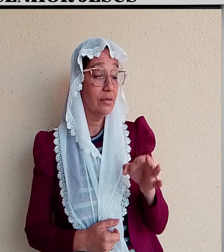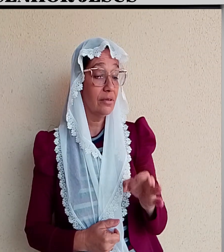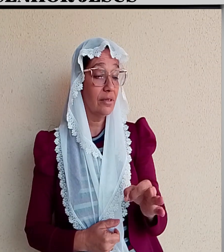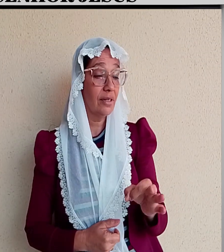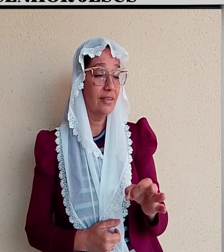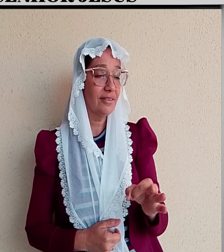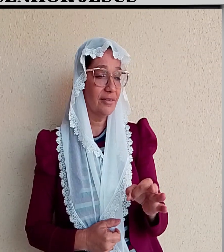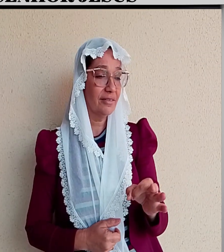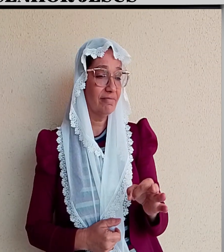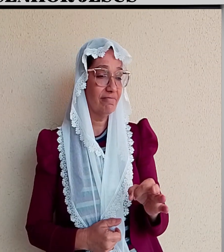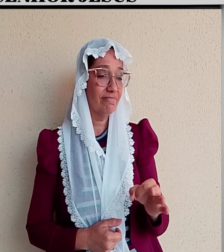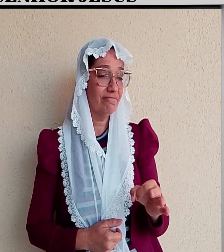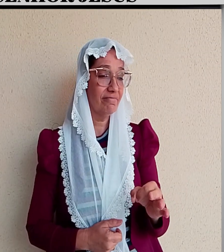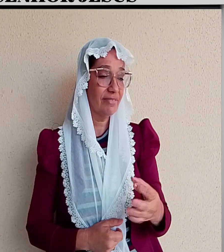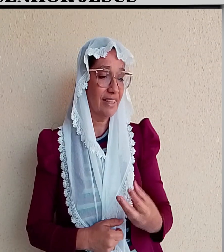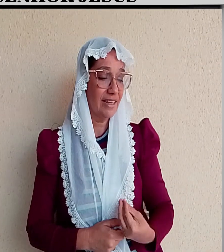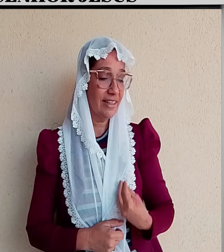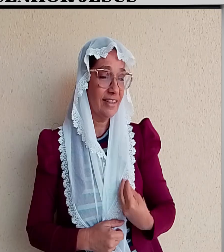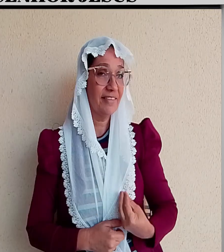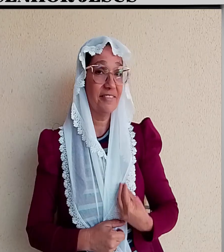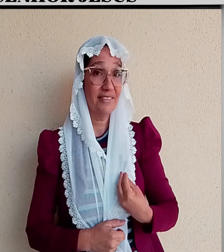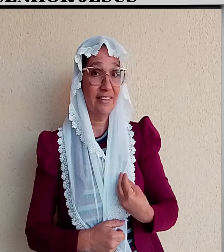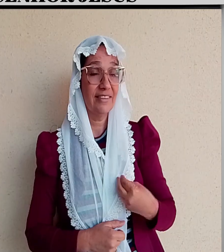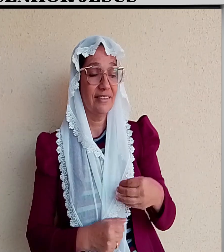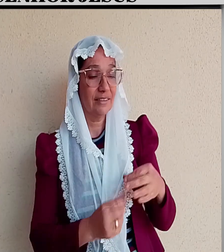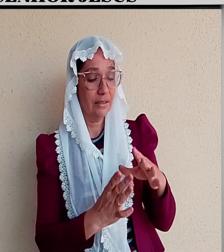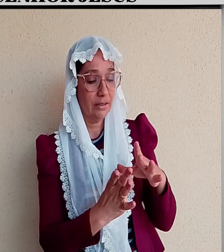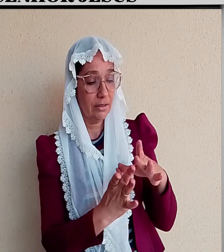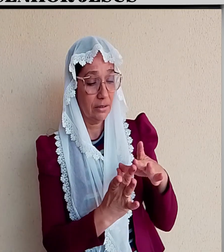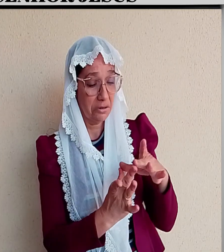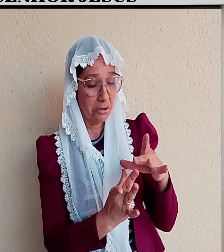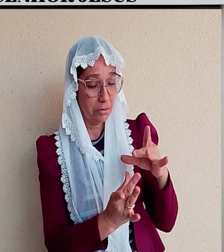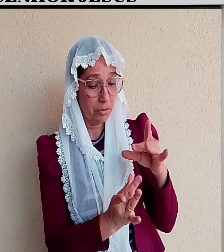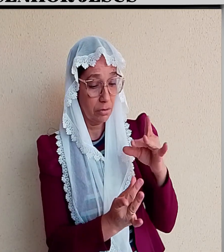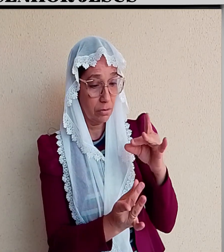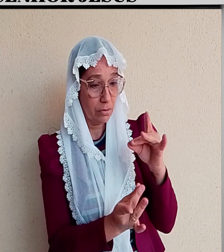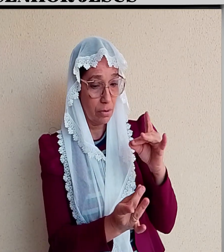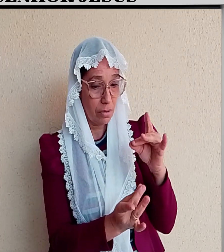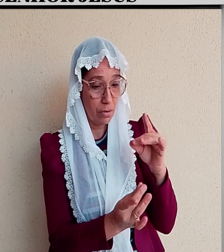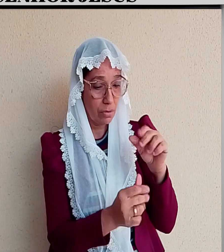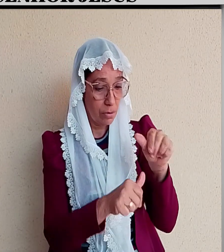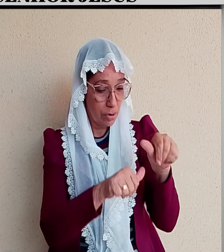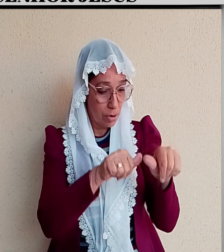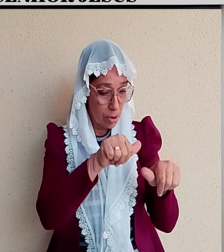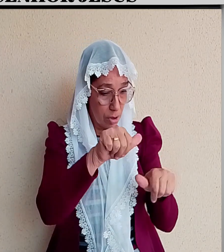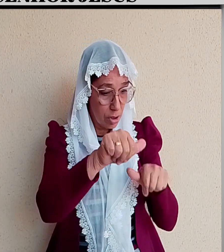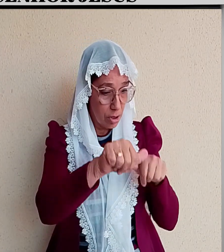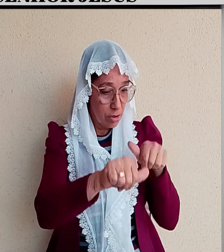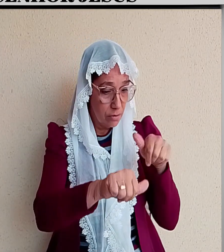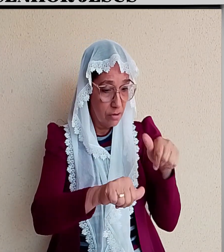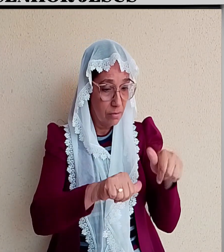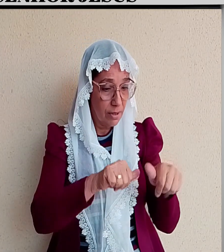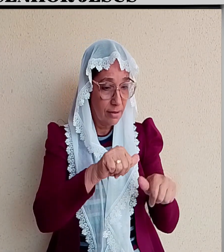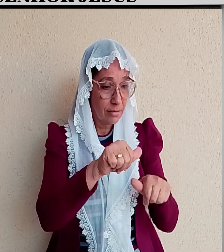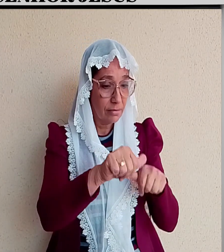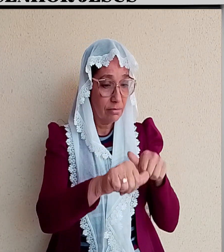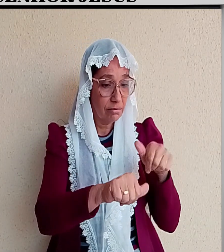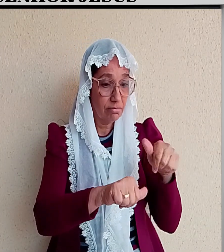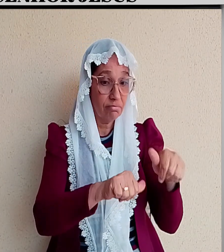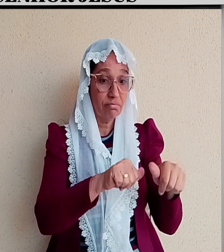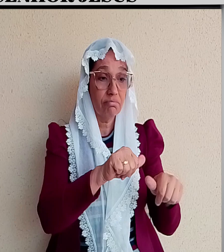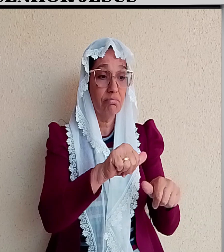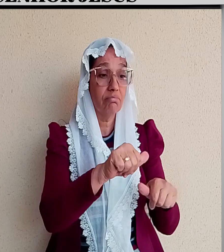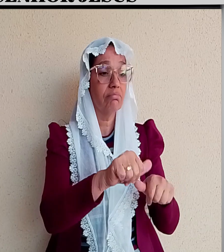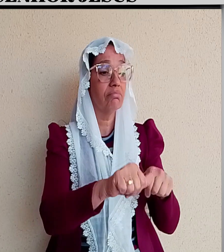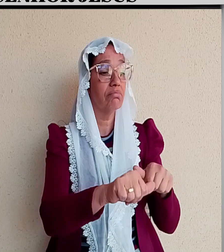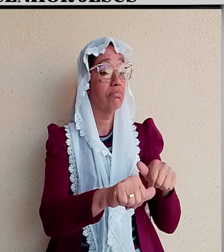foi trocado, aleluia, aquele sangue antigo foi feito uma doação de sangue, aleluia, Jesus, o médico fez a intercessão